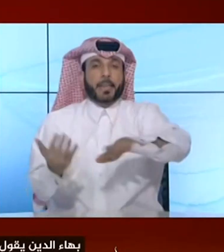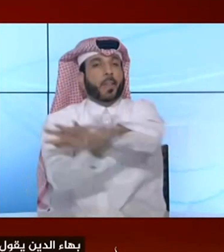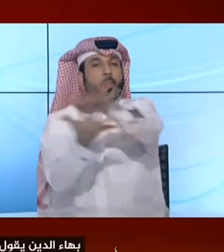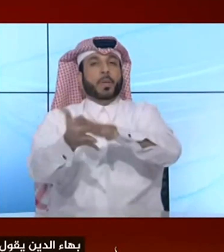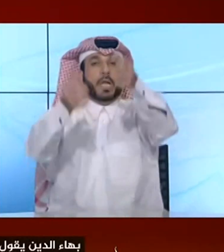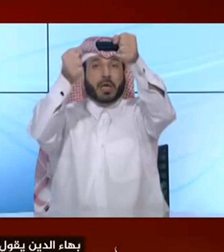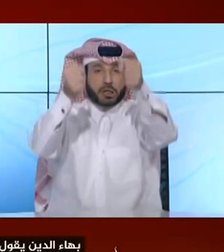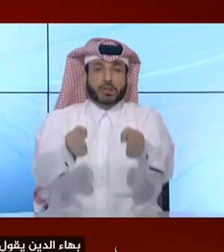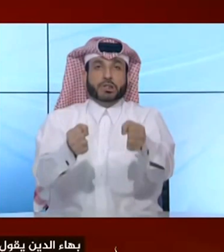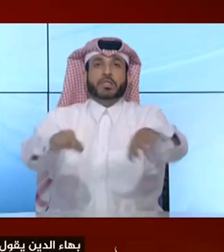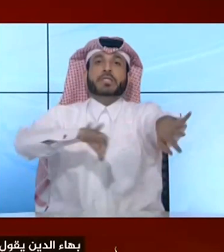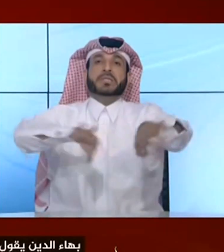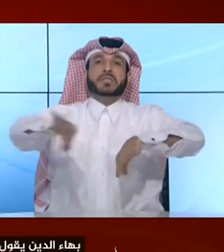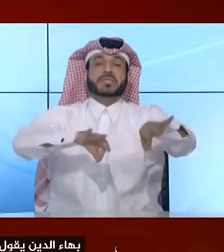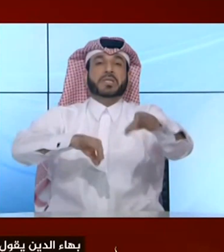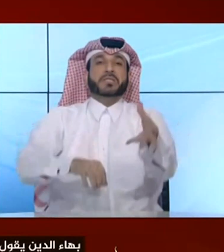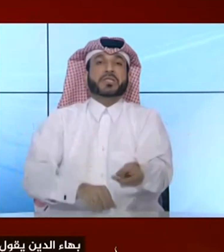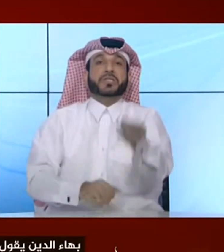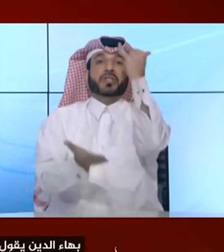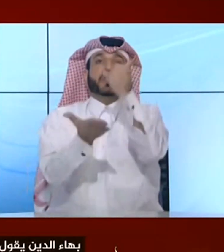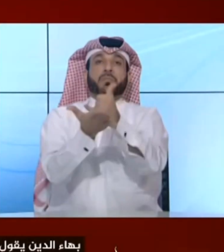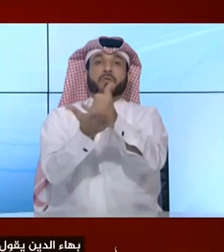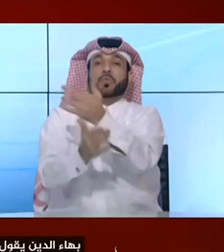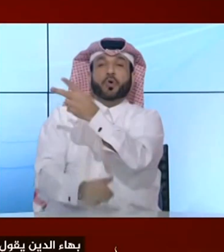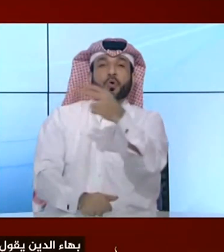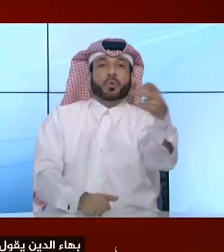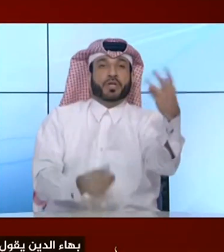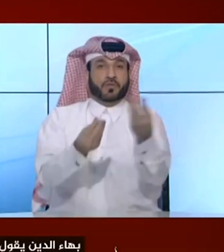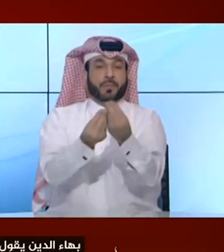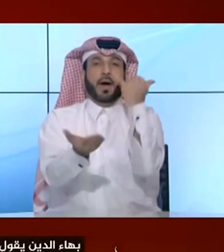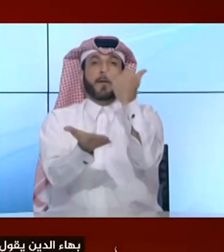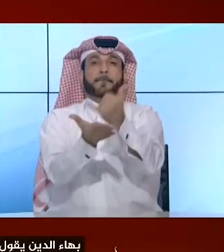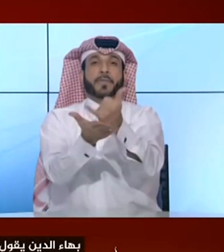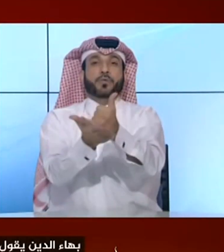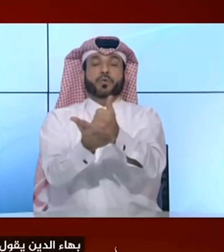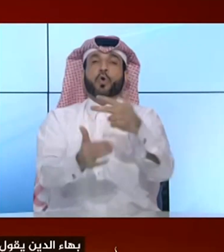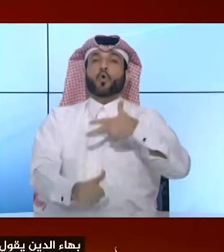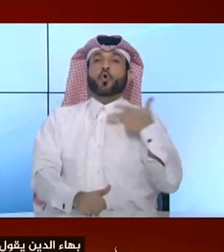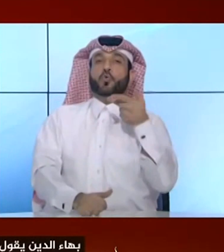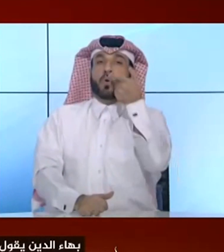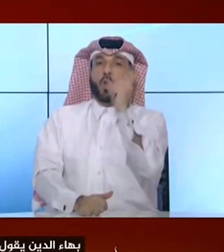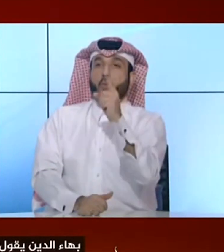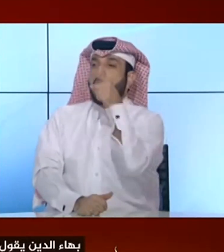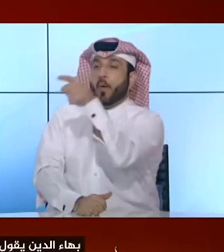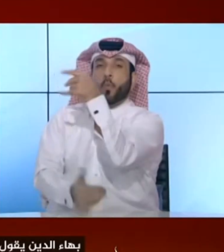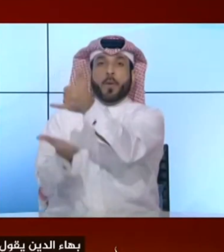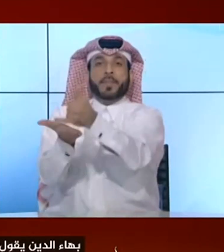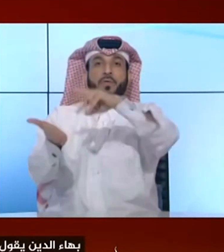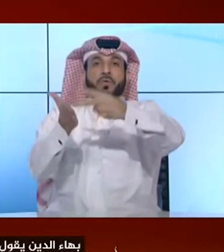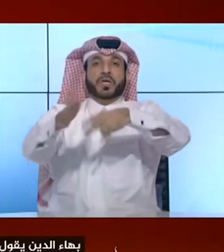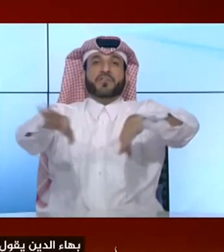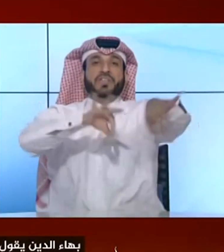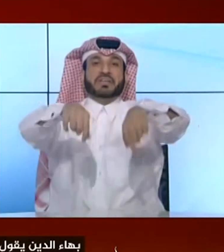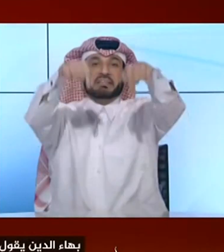بمازق تسببت فيه اطراف مختلفه وحمل بهاء الدين الدوله ما وصلت اليه الحياه